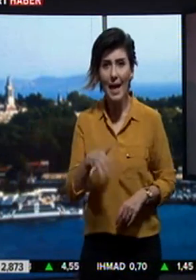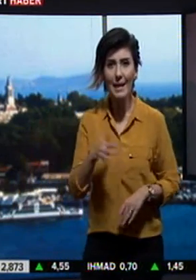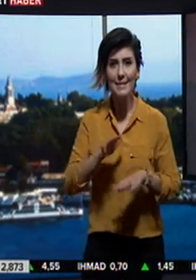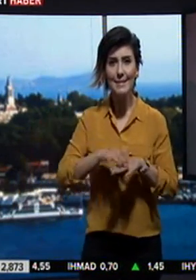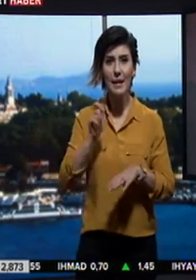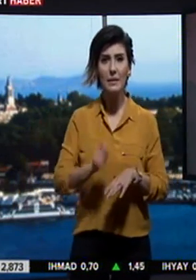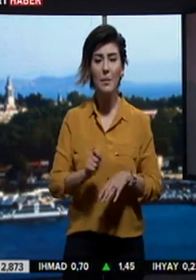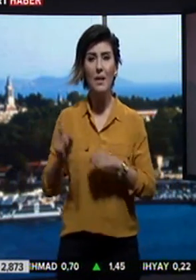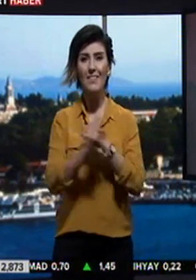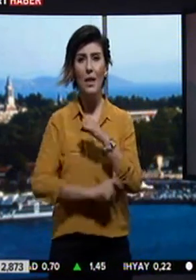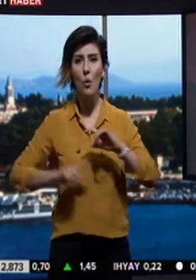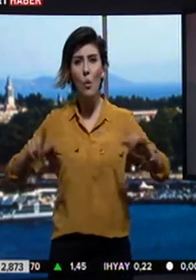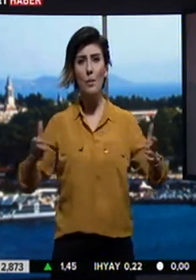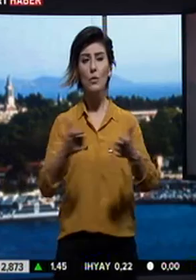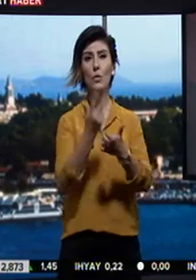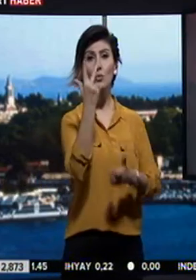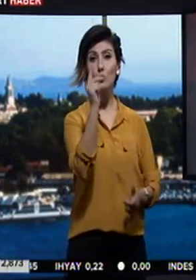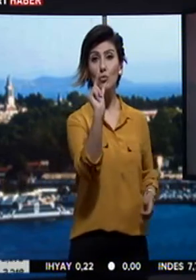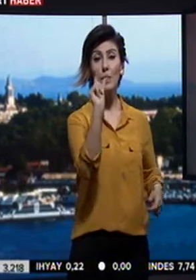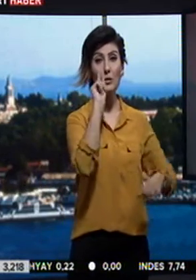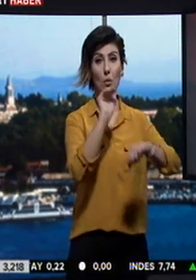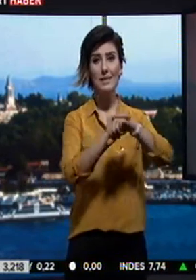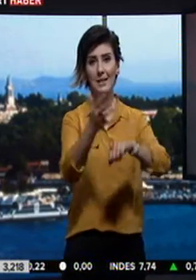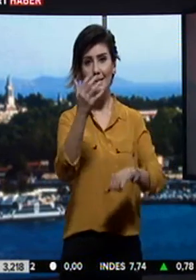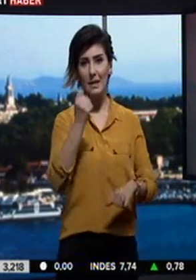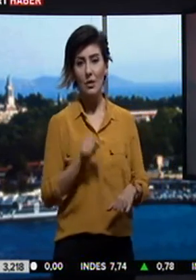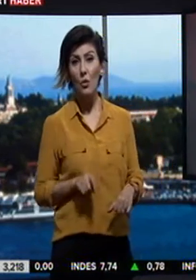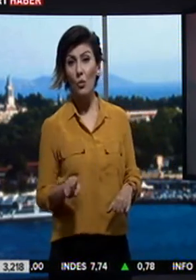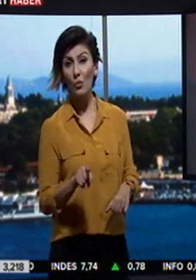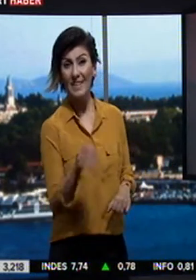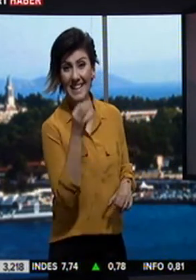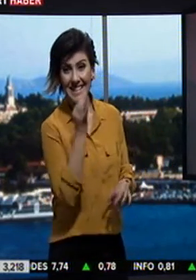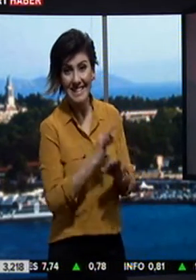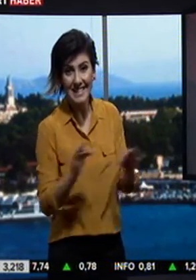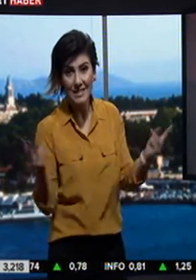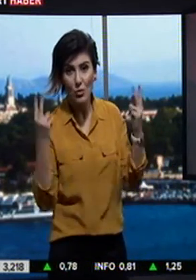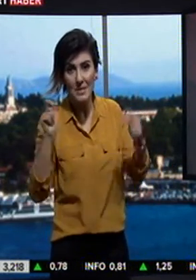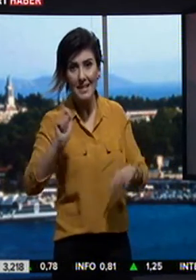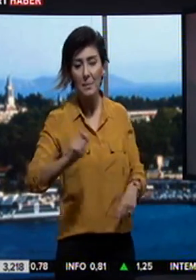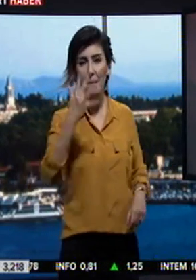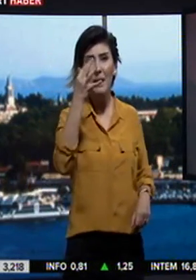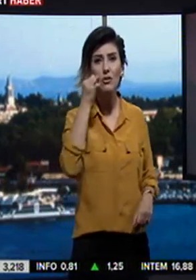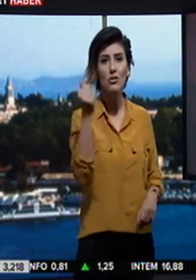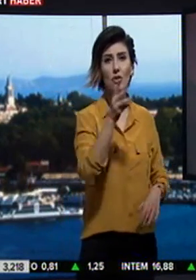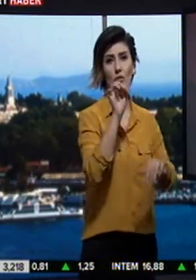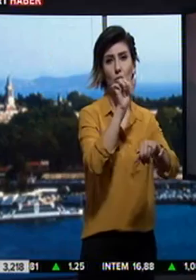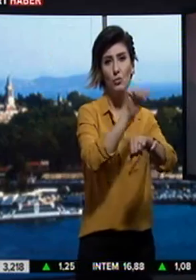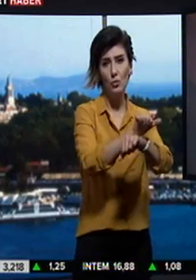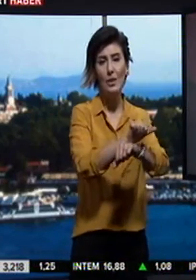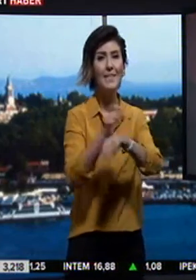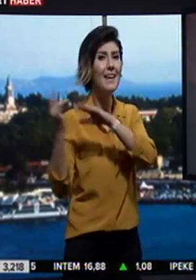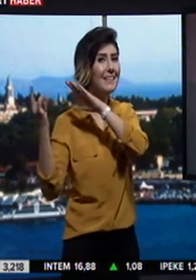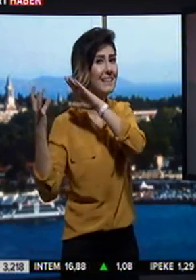Elazığ'da düzenlenen terör operasyonunda 3 şüpheli gözaltına alındı. Şanlıurfa'da izinsiz gösteri düzenleyen 5 kişi